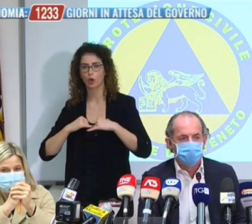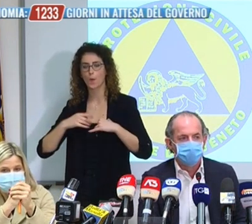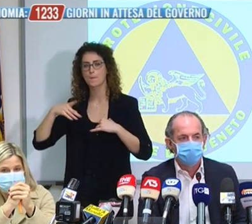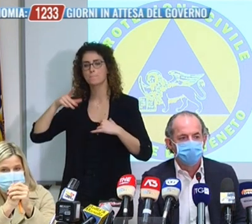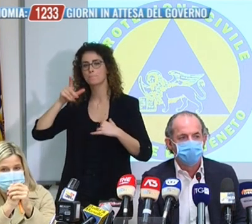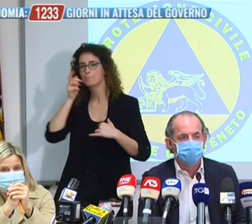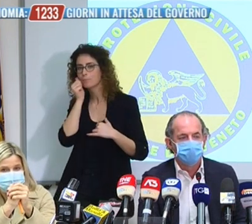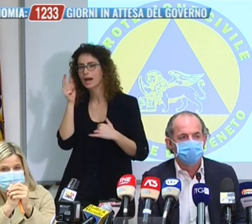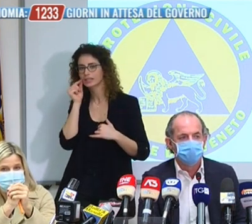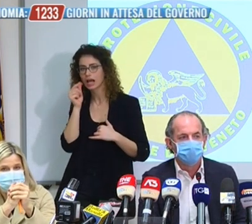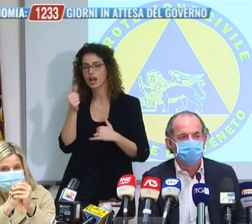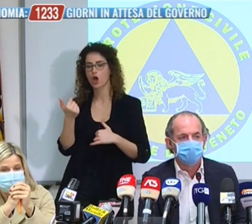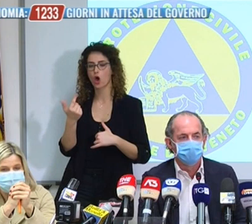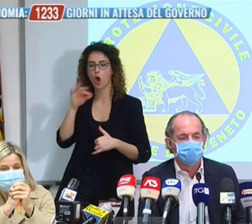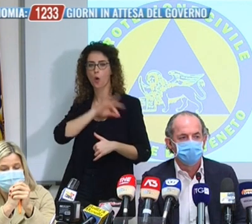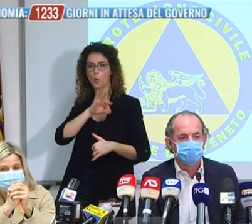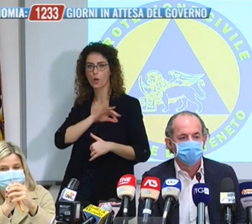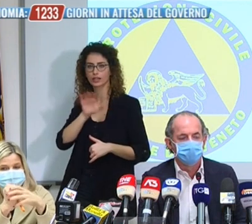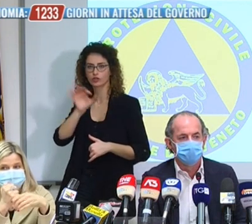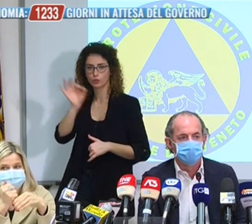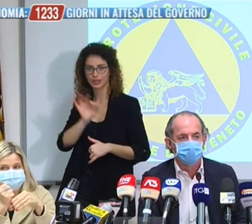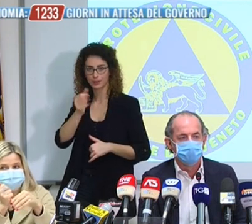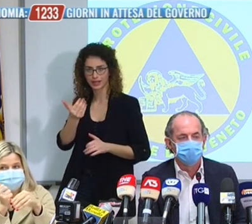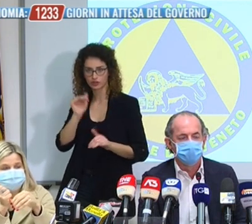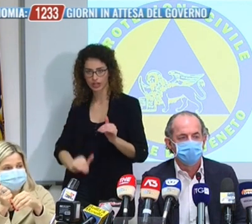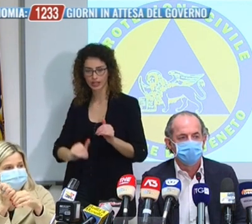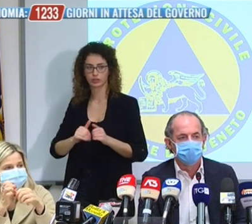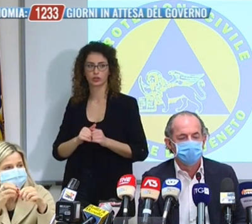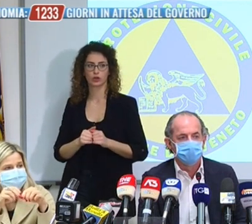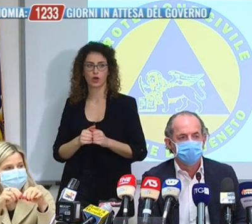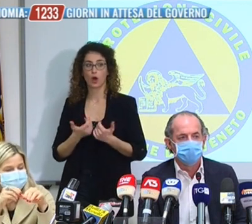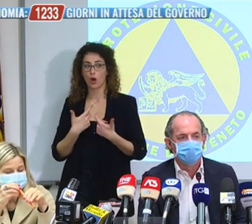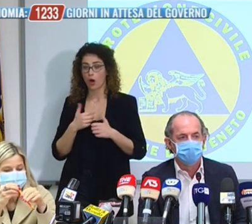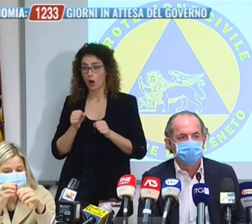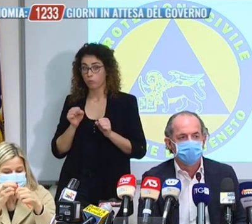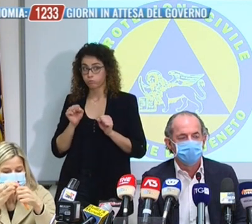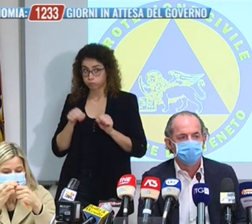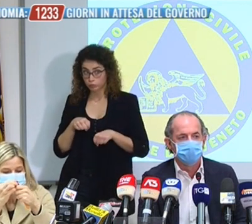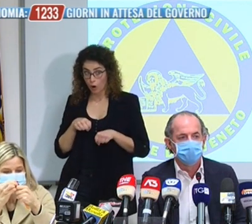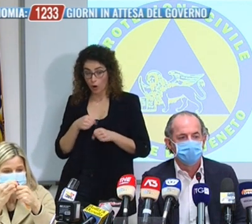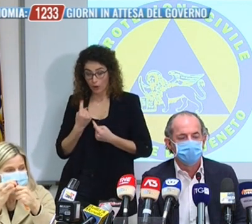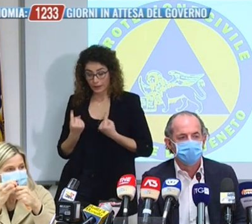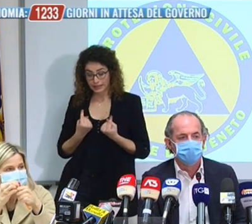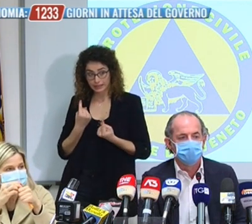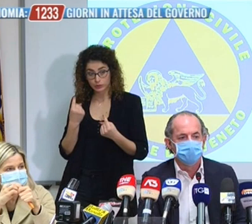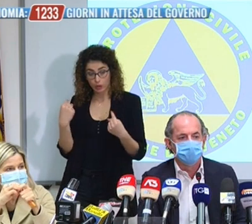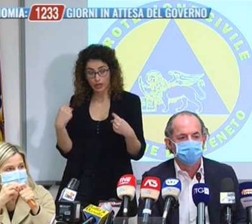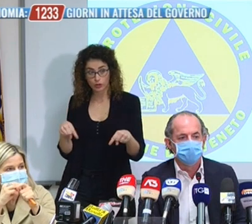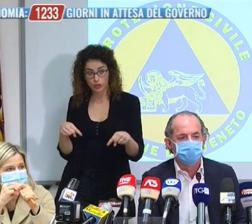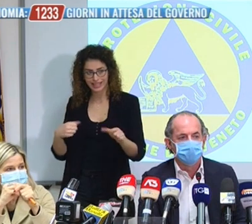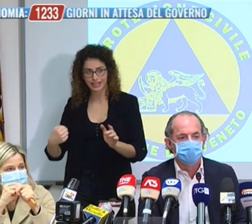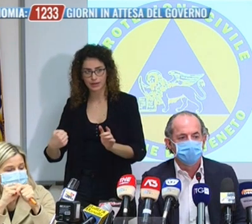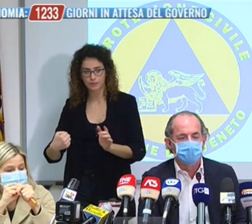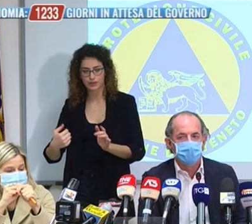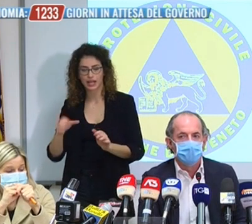stipendio al 50%, insomma. È possibile su questo fronte un sostegno da